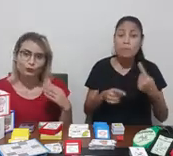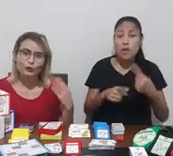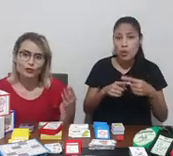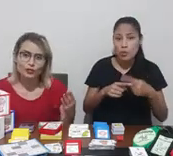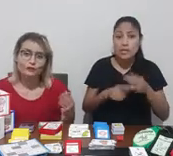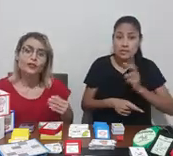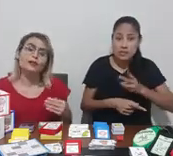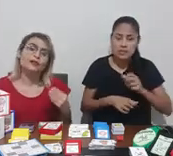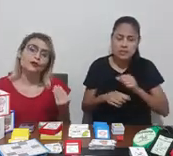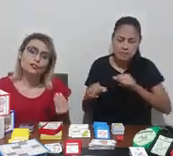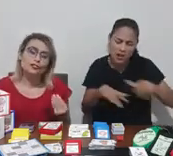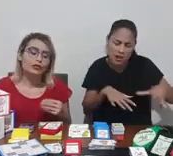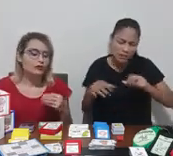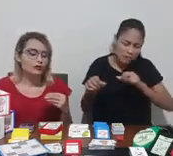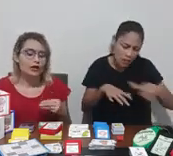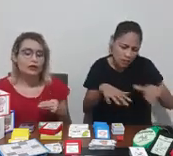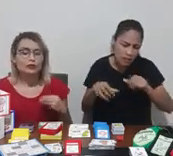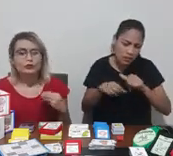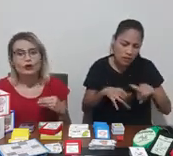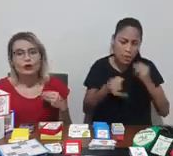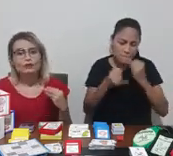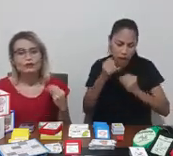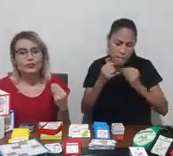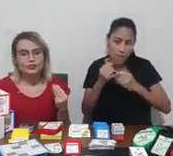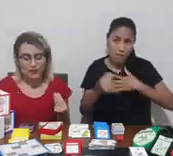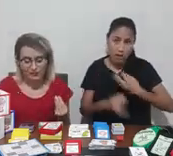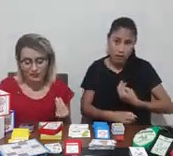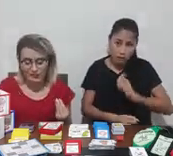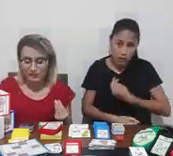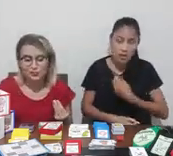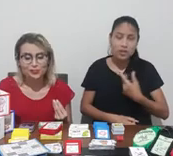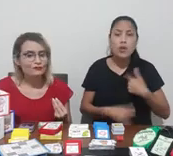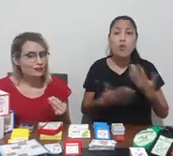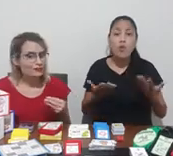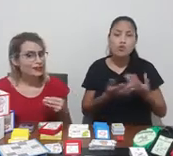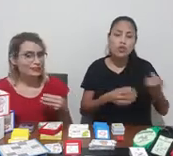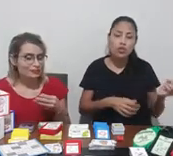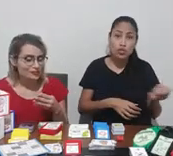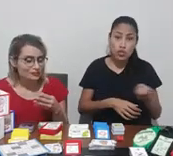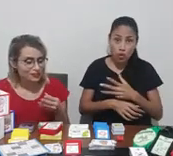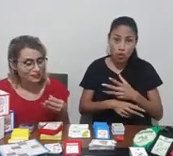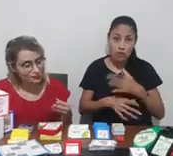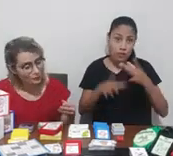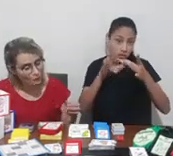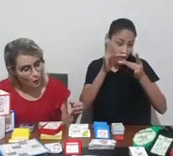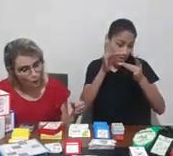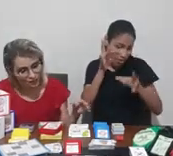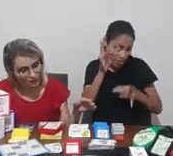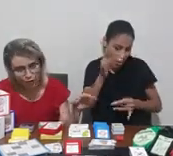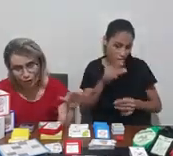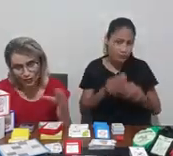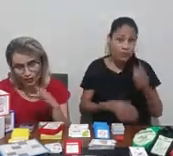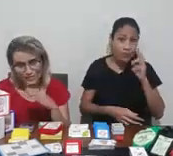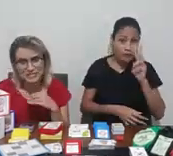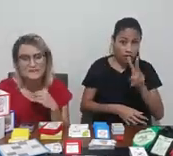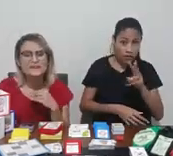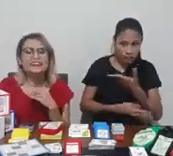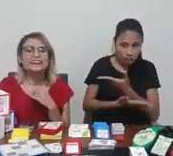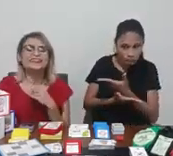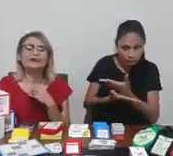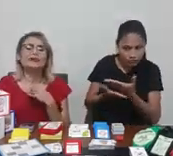falando um pouquinho e hoje eu vou dar novos detalhes. Vocês estão vendo que aqui na nossa frente tem um monte de joguinhos,